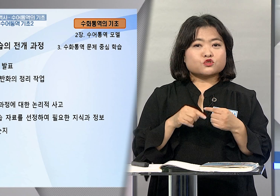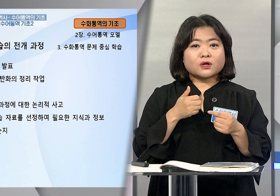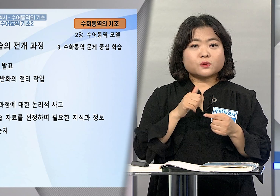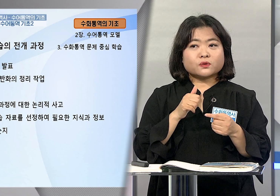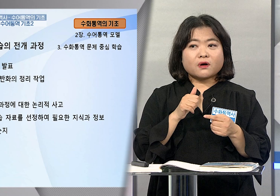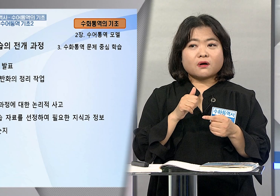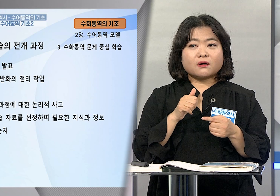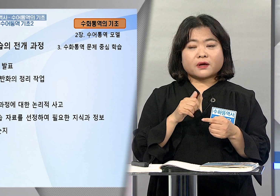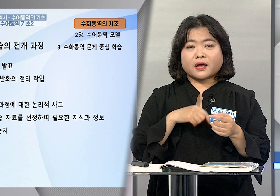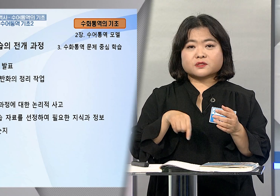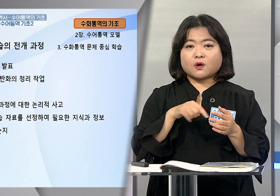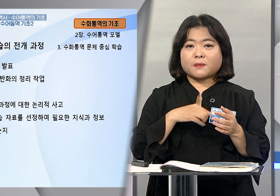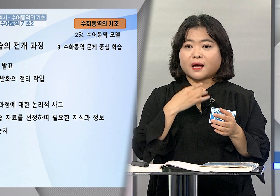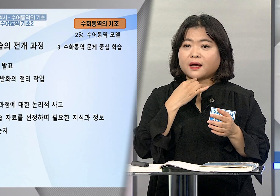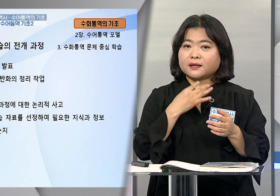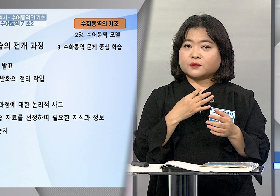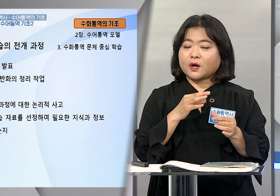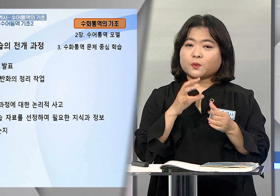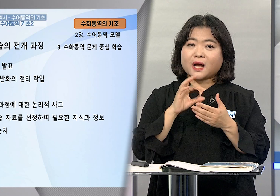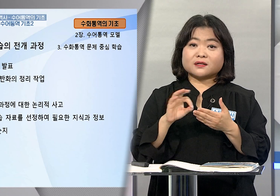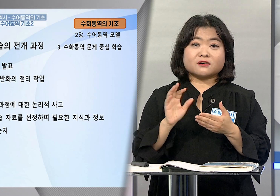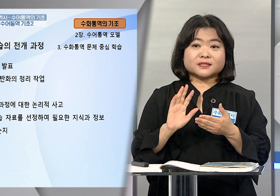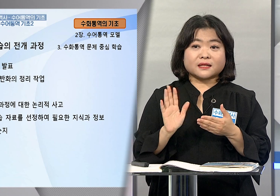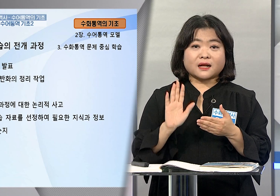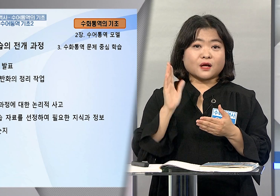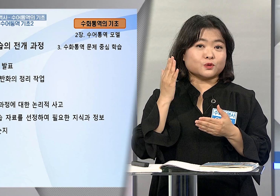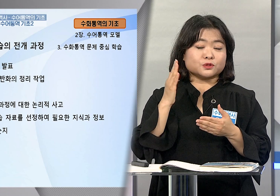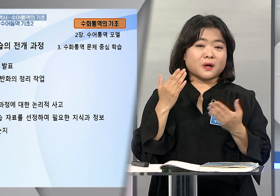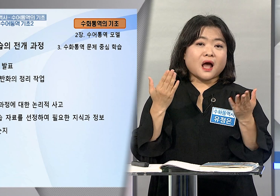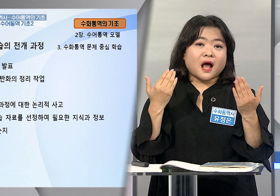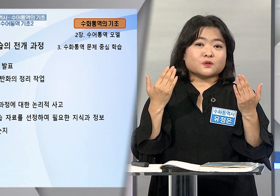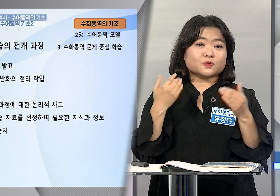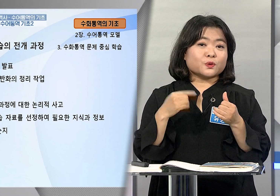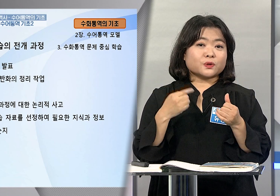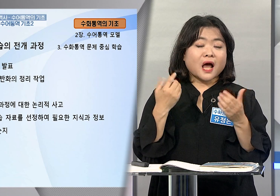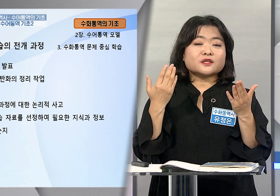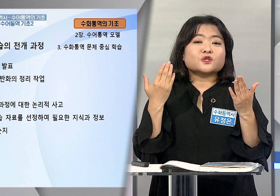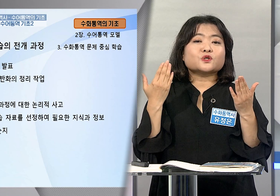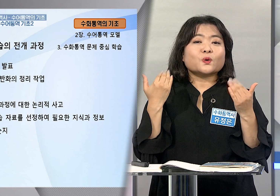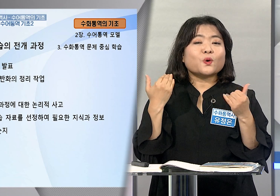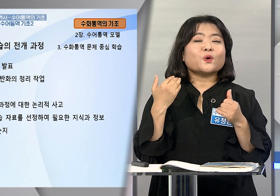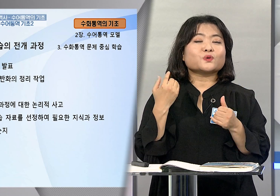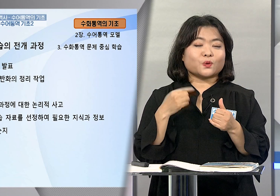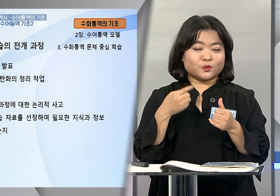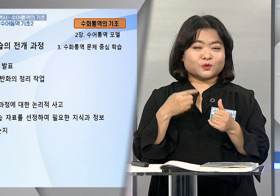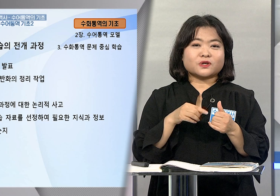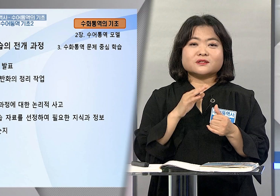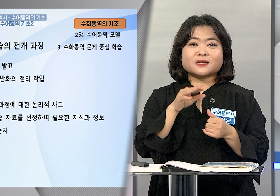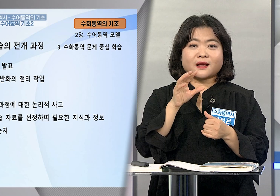우리 수화통역에서만 활용하는 것이 아니라 요즘 학교 교육